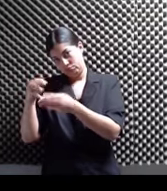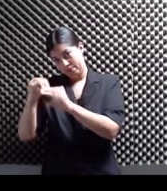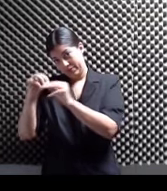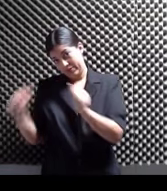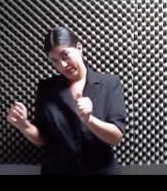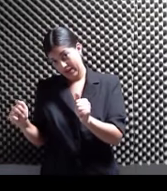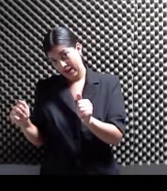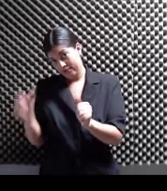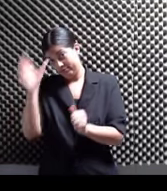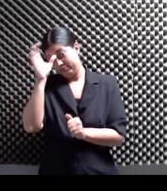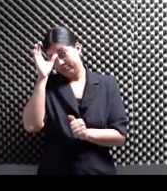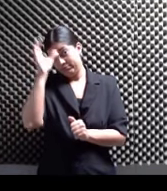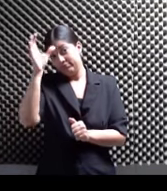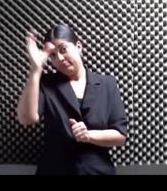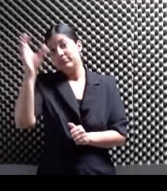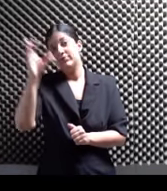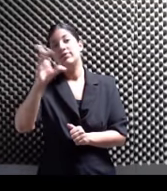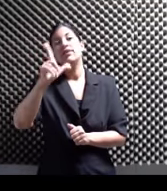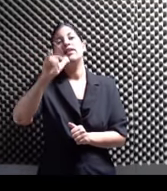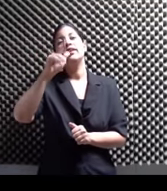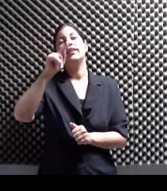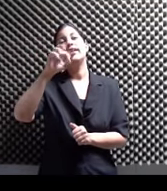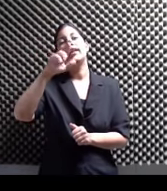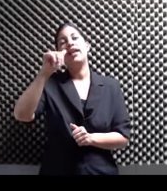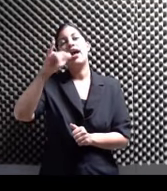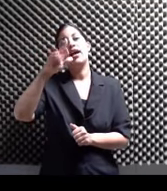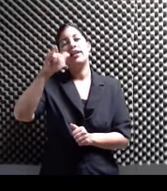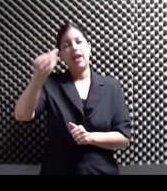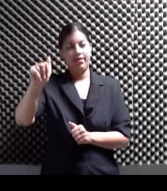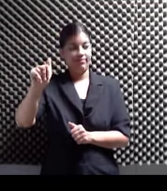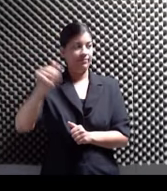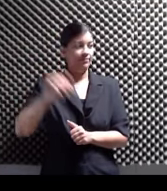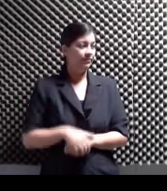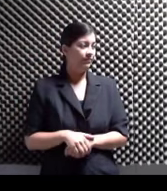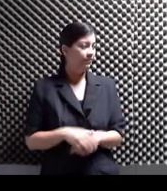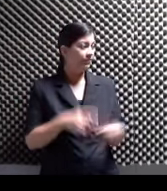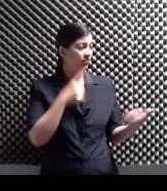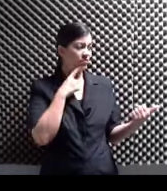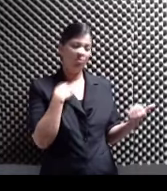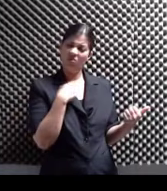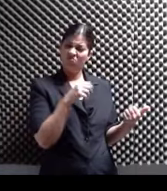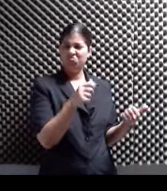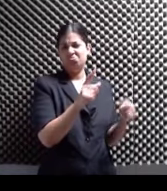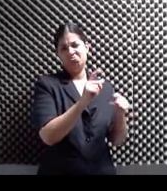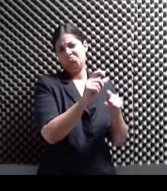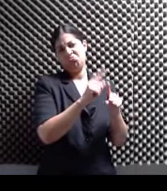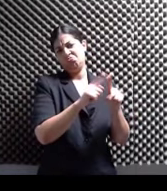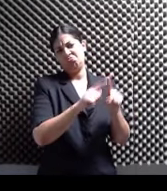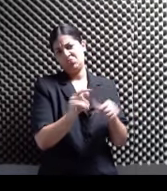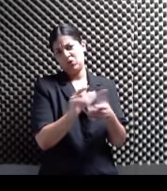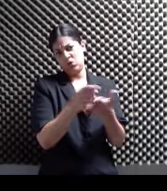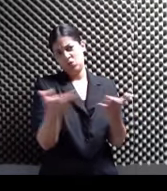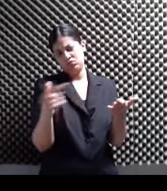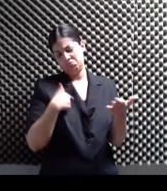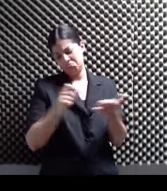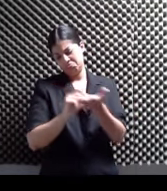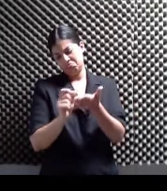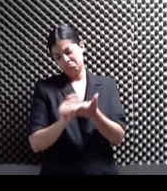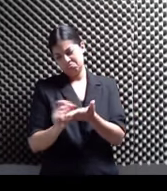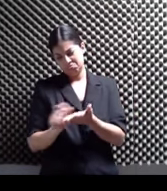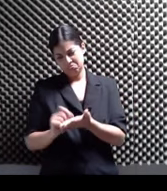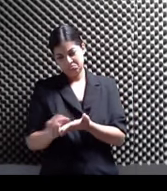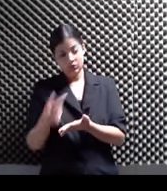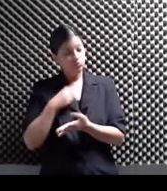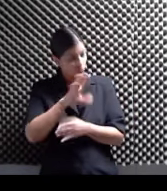ya. Entonces, fue productiva esa maestría. Sí, fue productiva. Entonces después me dije, voy a escribir otras cositas más y las puse dentro de